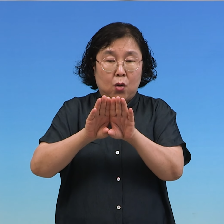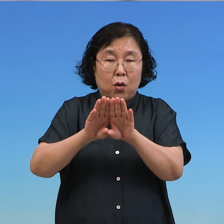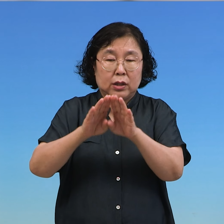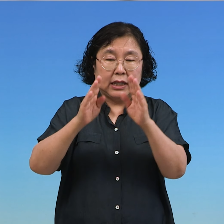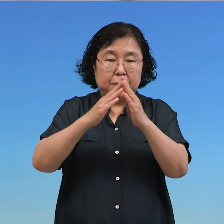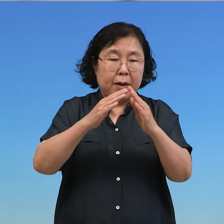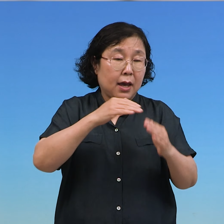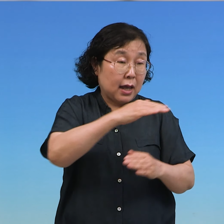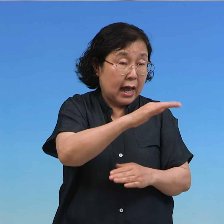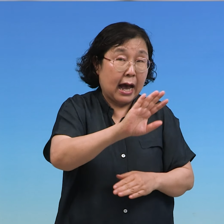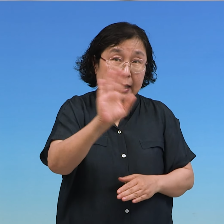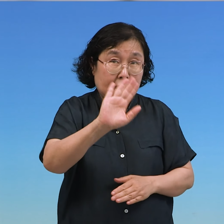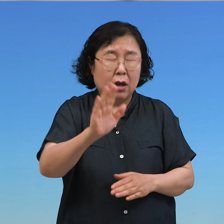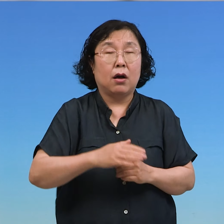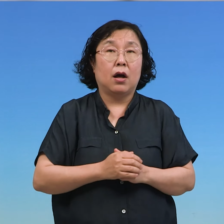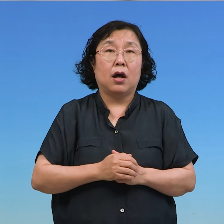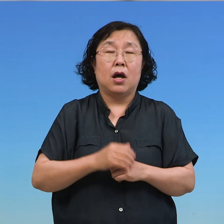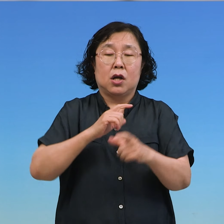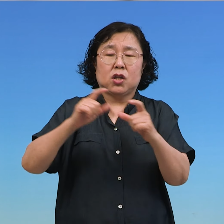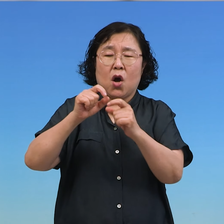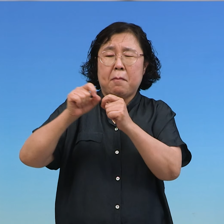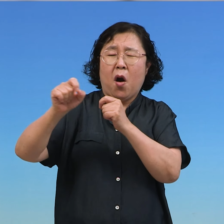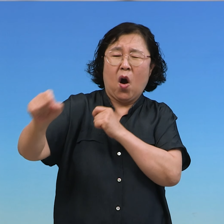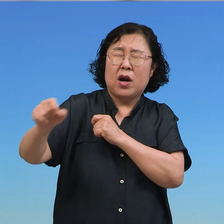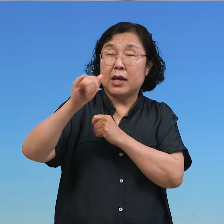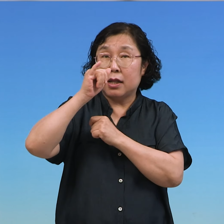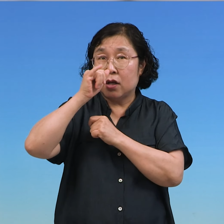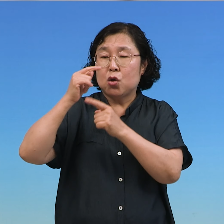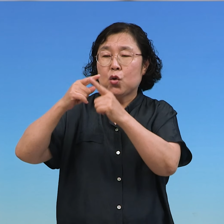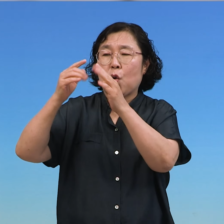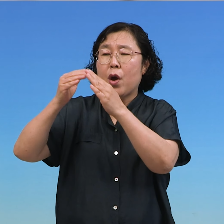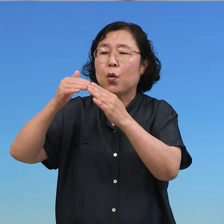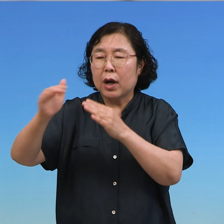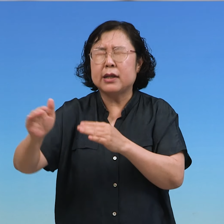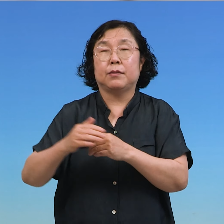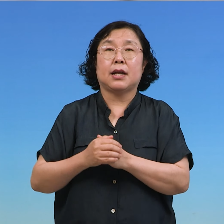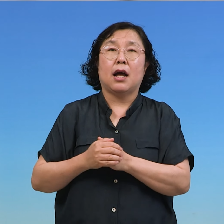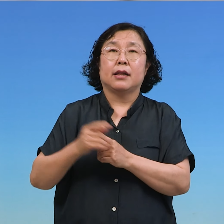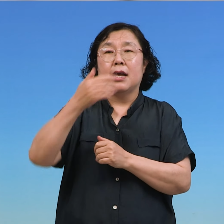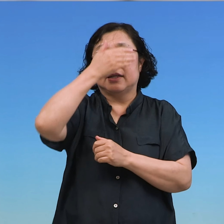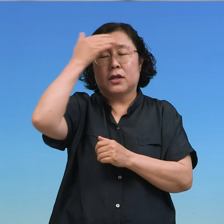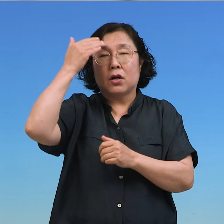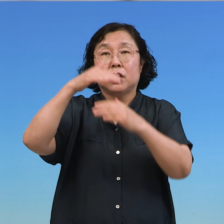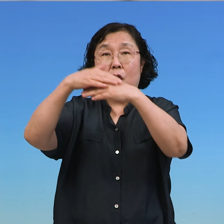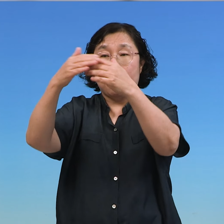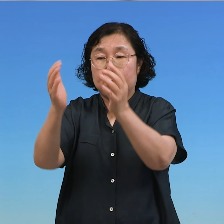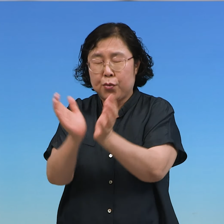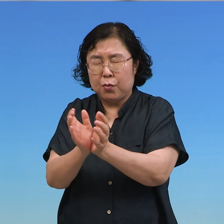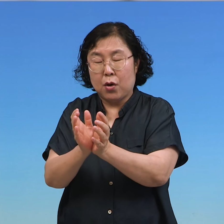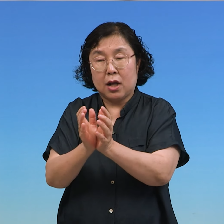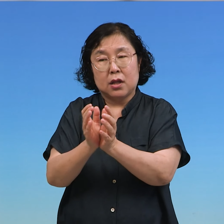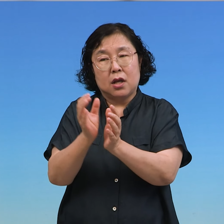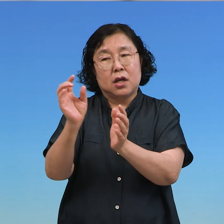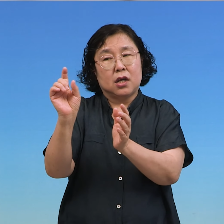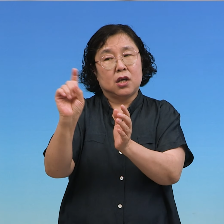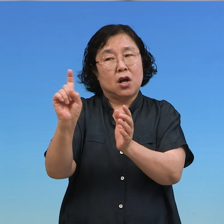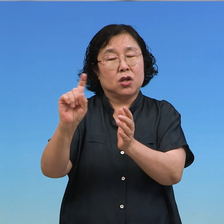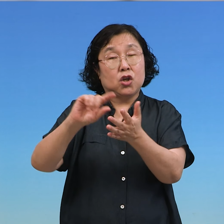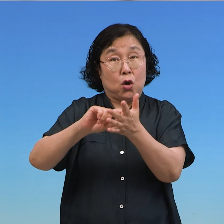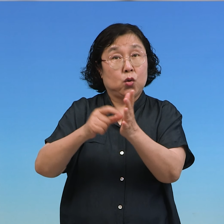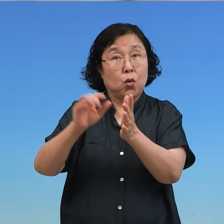가요 훨씬 더 먼데 자리 잡고 있는 교회로 가요 그때 청년부 다 해봐야